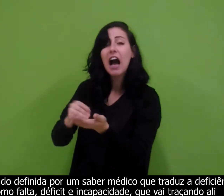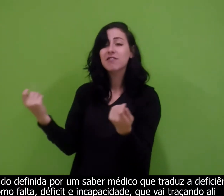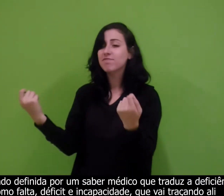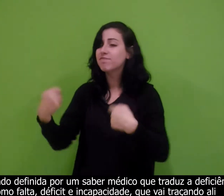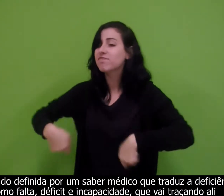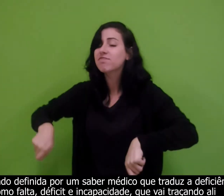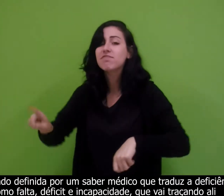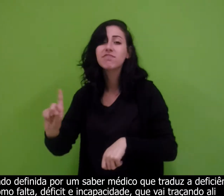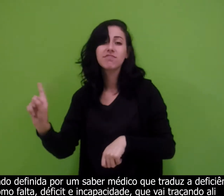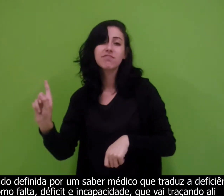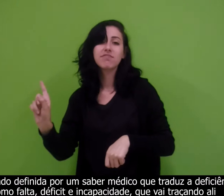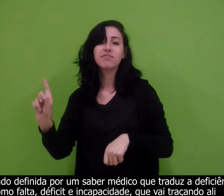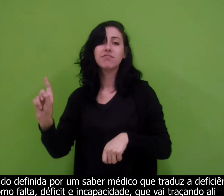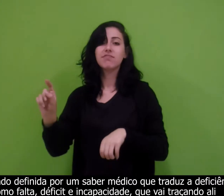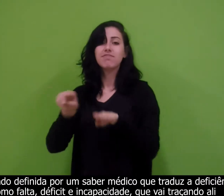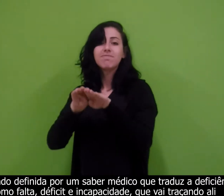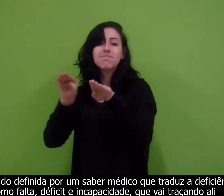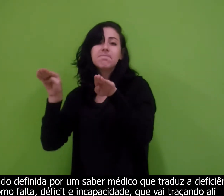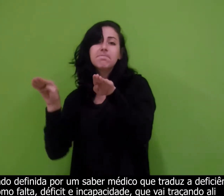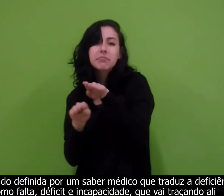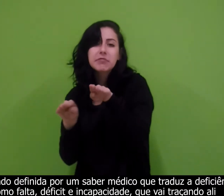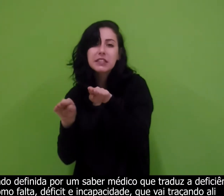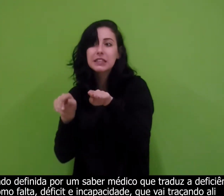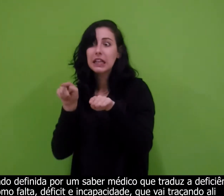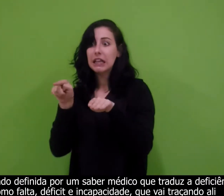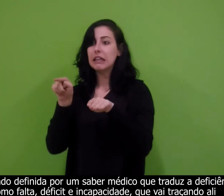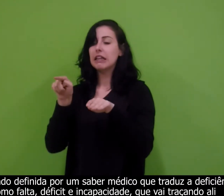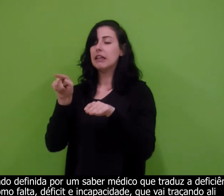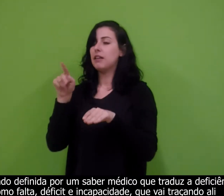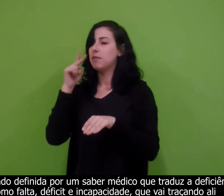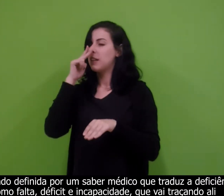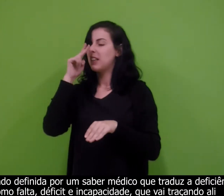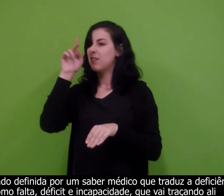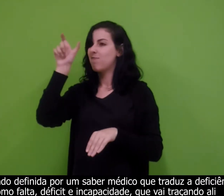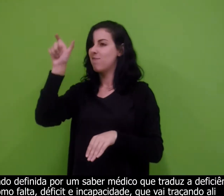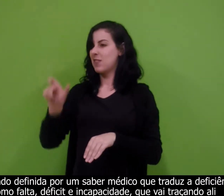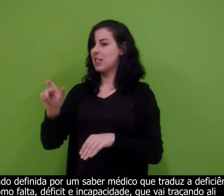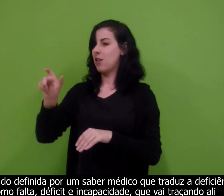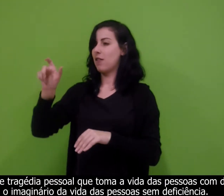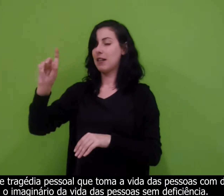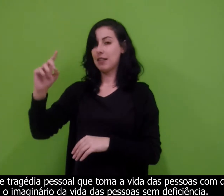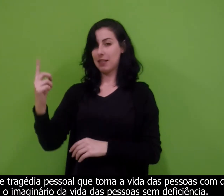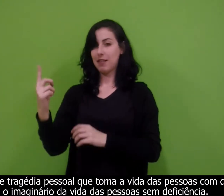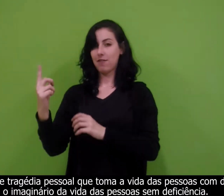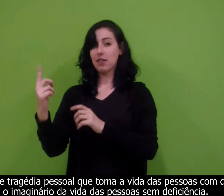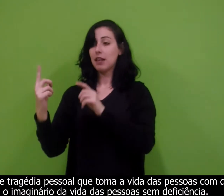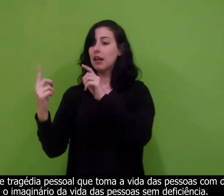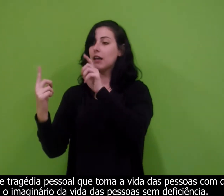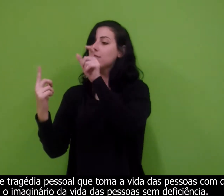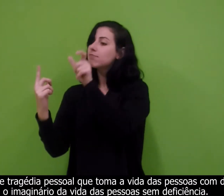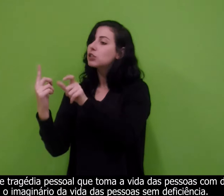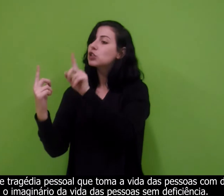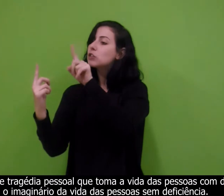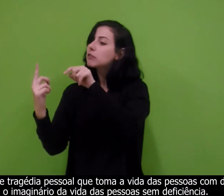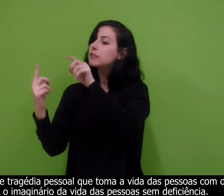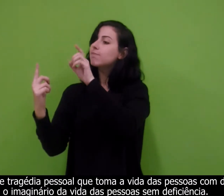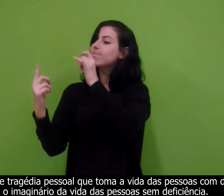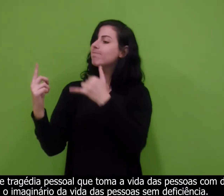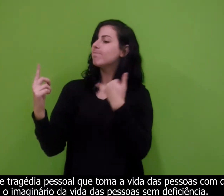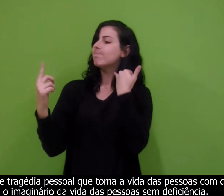falta, déficit, incapacidade, que vai traçando ali uma história de uma tragédia pessoal